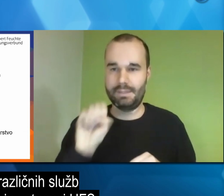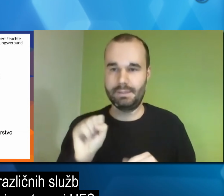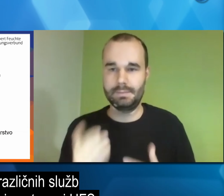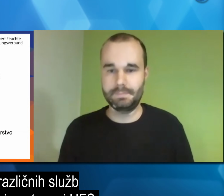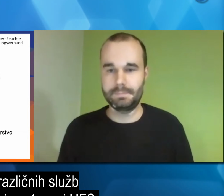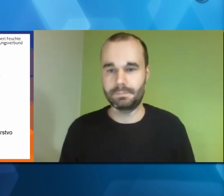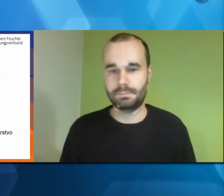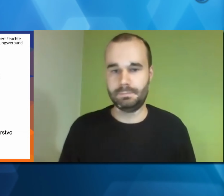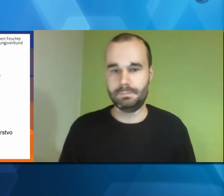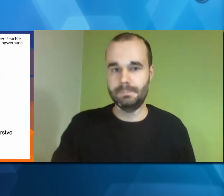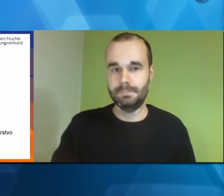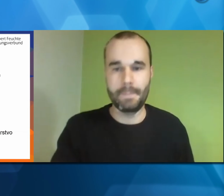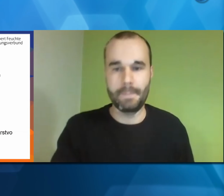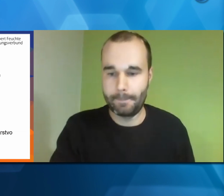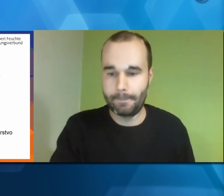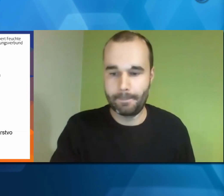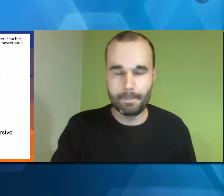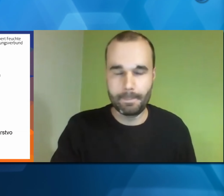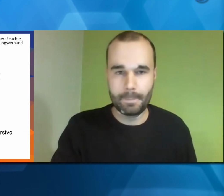ustanovi HFS.